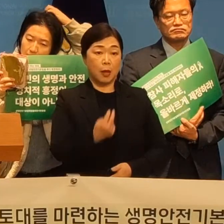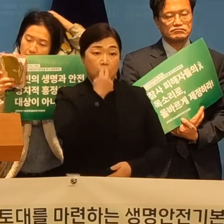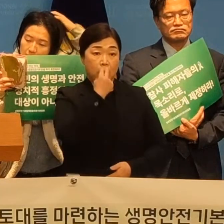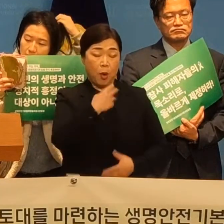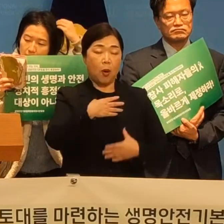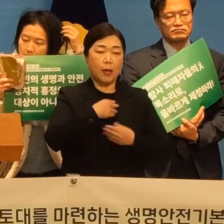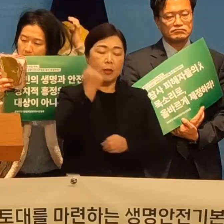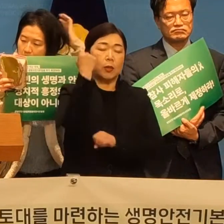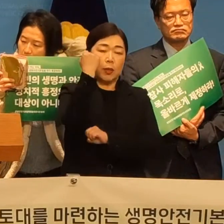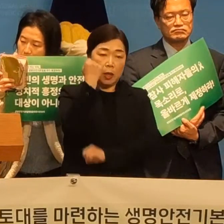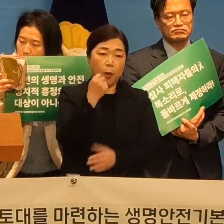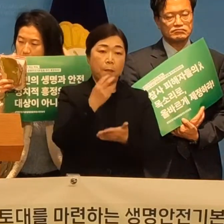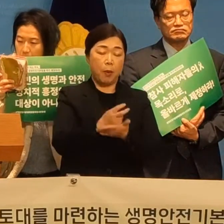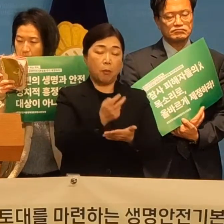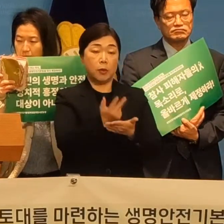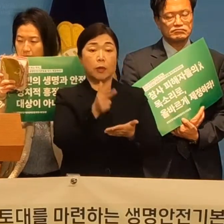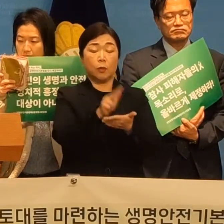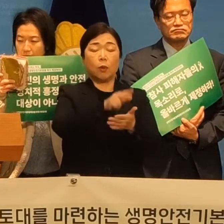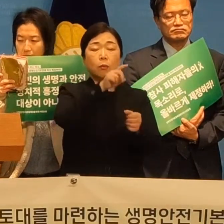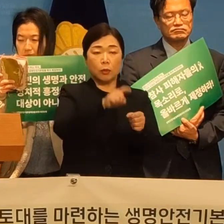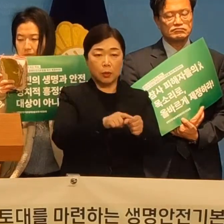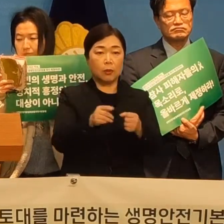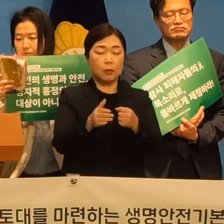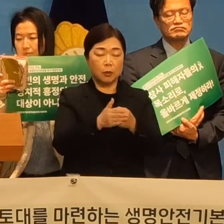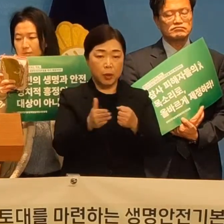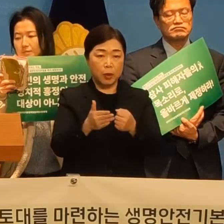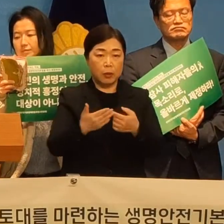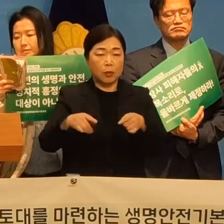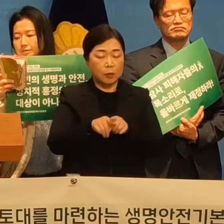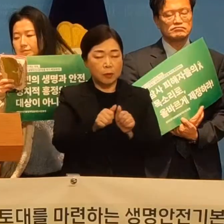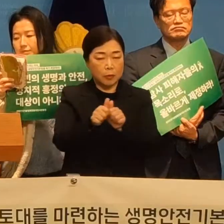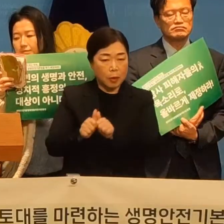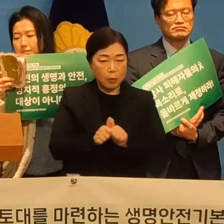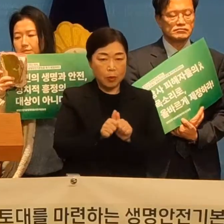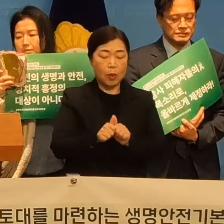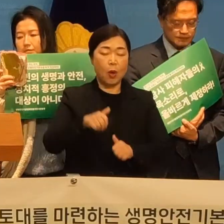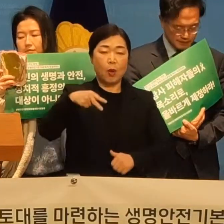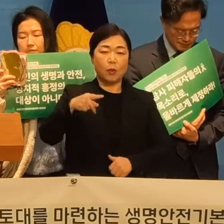생명안전기본법 제정을 위한 생명안전동행 송경용 신부입니다.